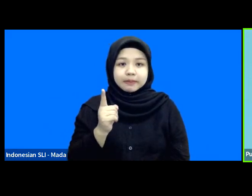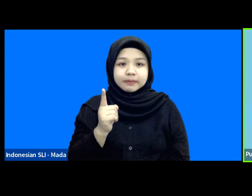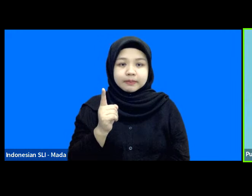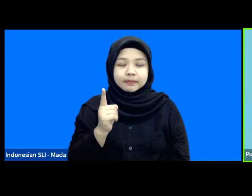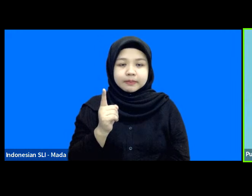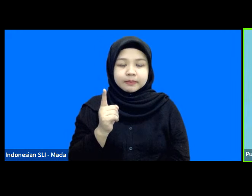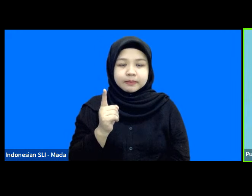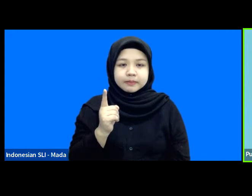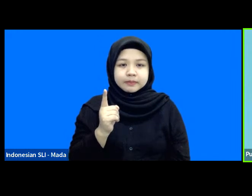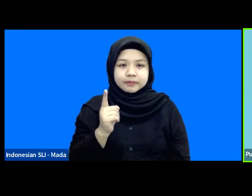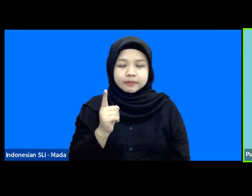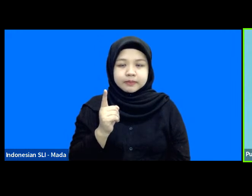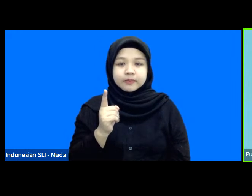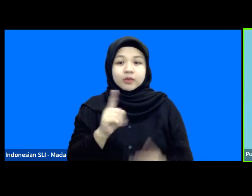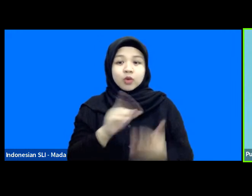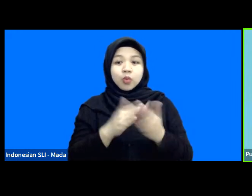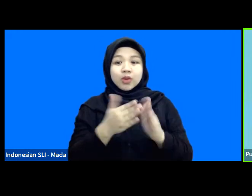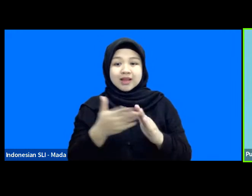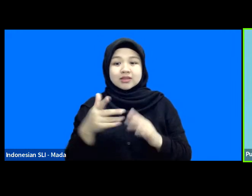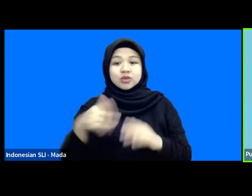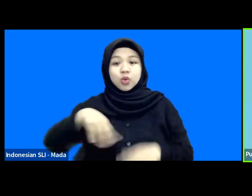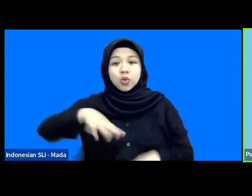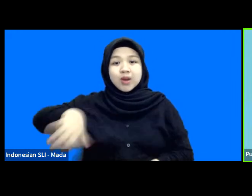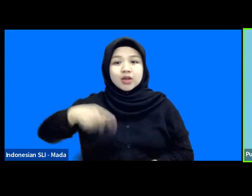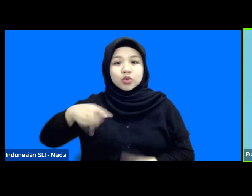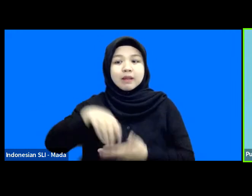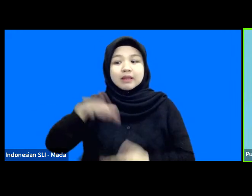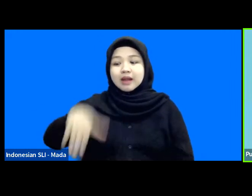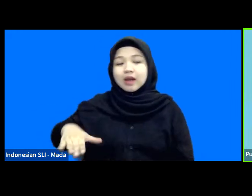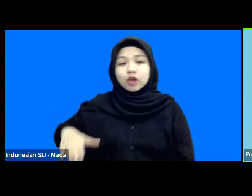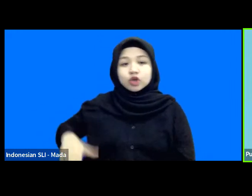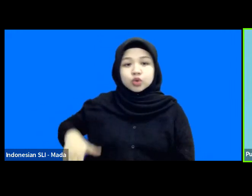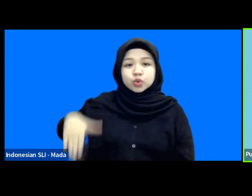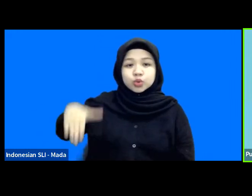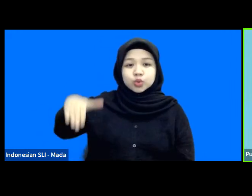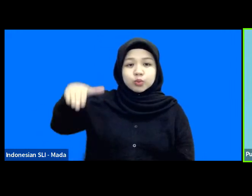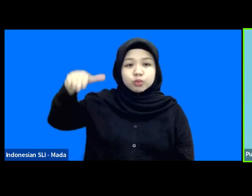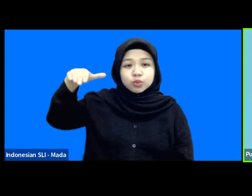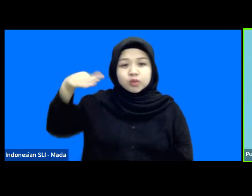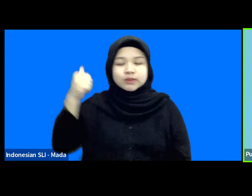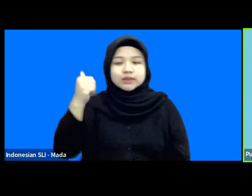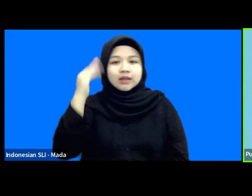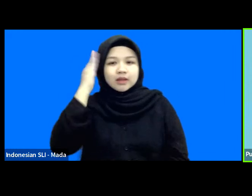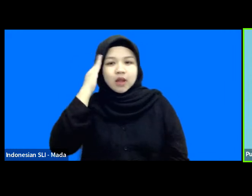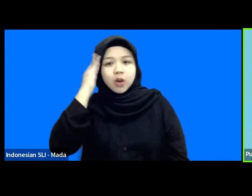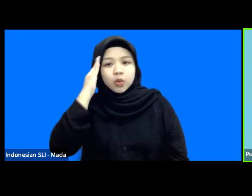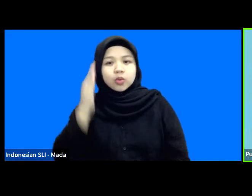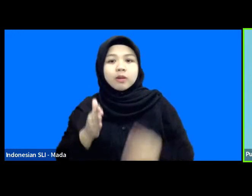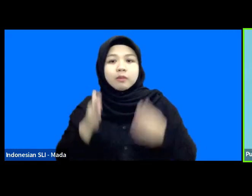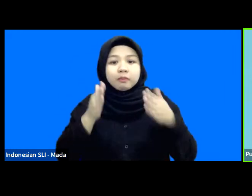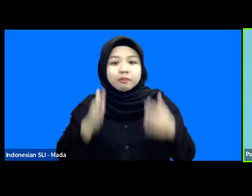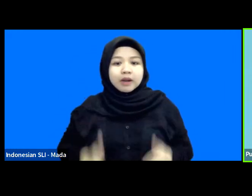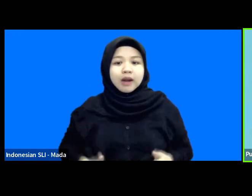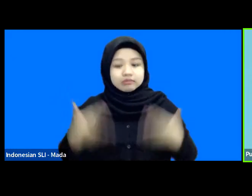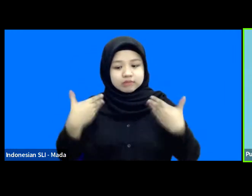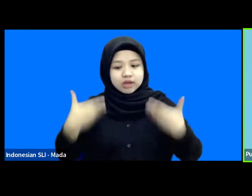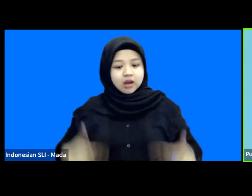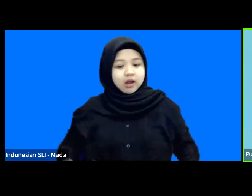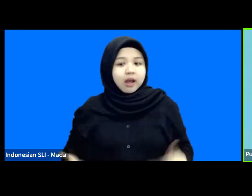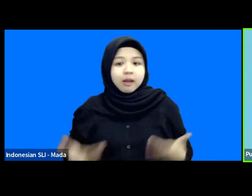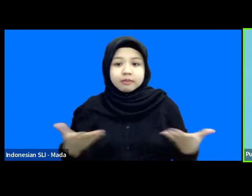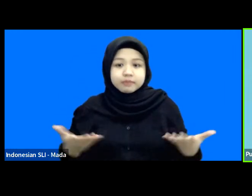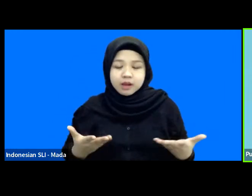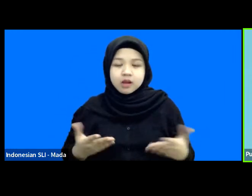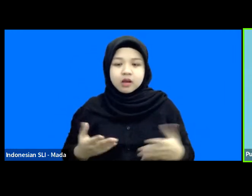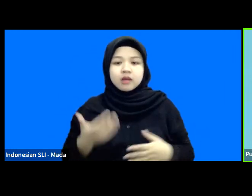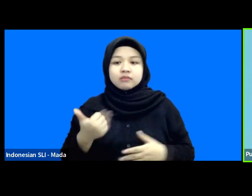karena komunitas dan keluarga menjadi tempat anak untuk bertumbuh, mengenal apa peran-peran mereka, apa saja yang bisa